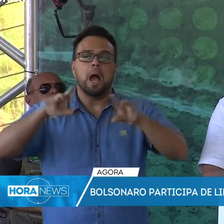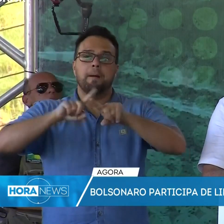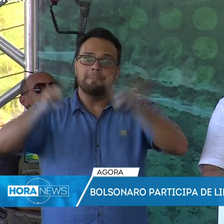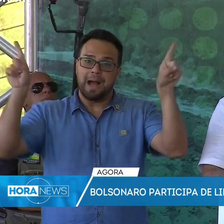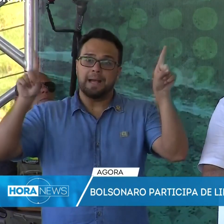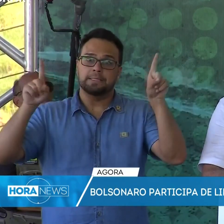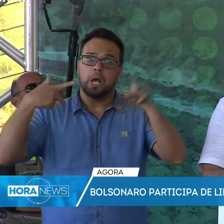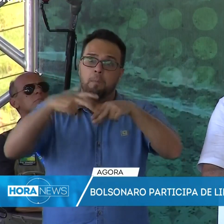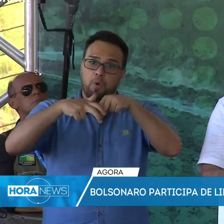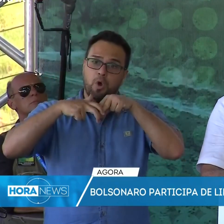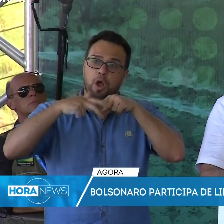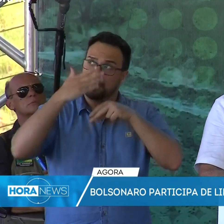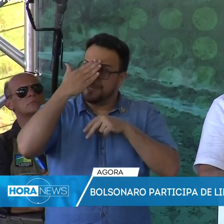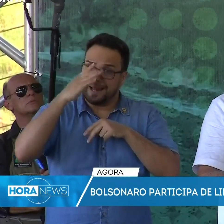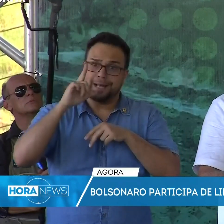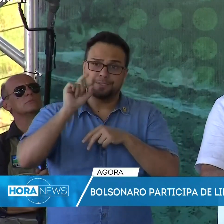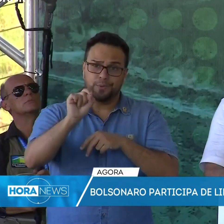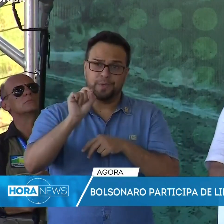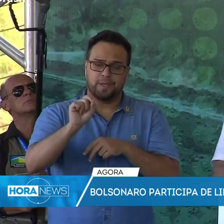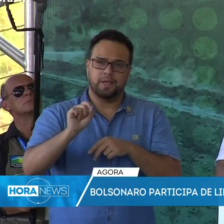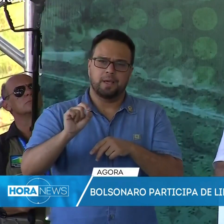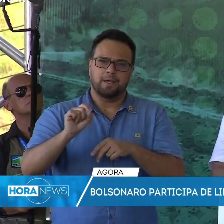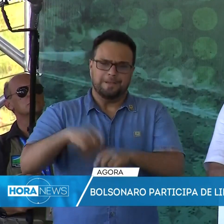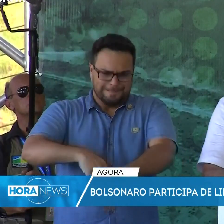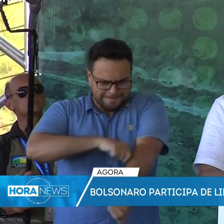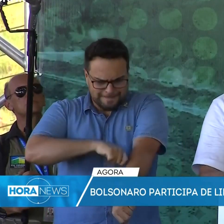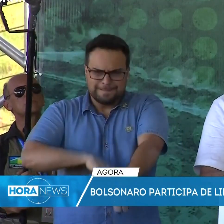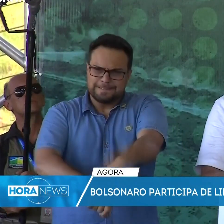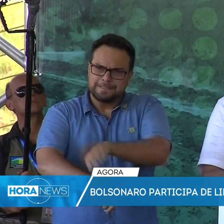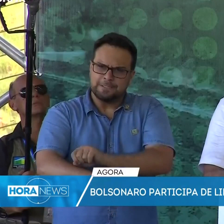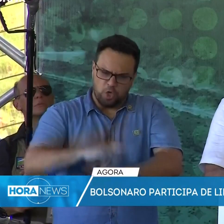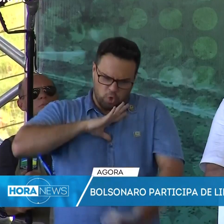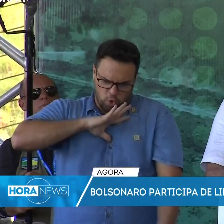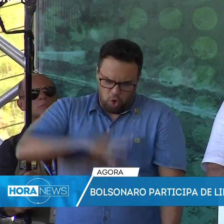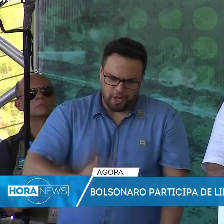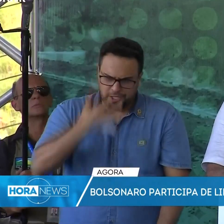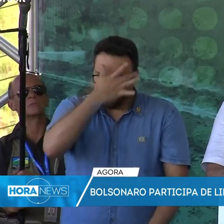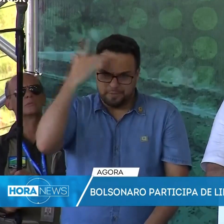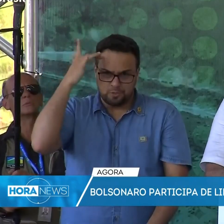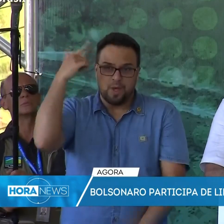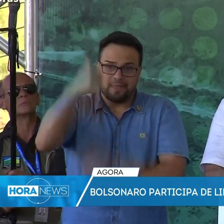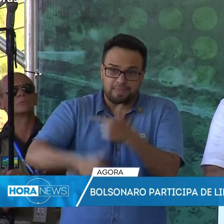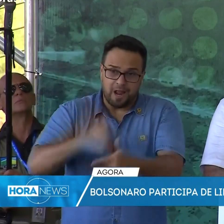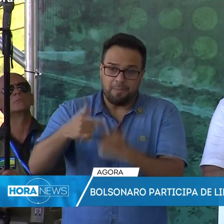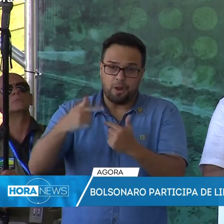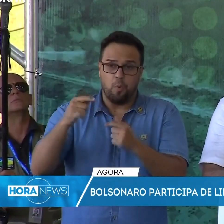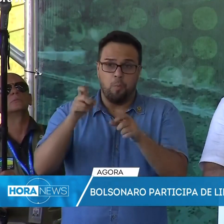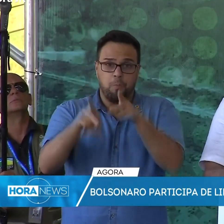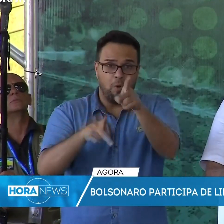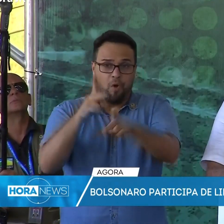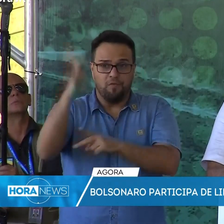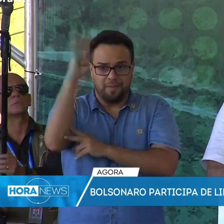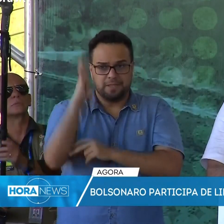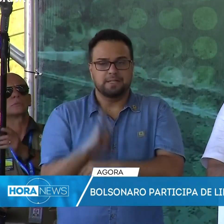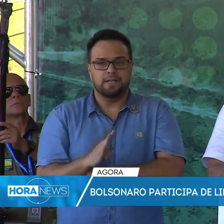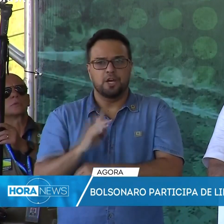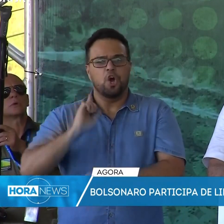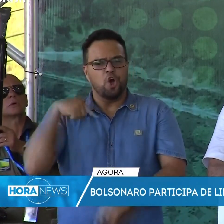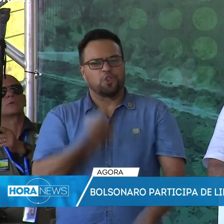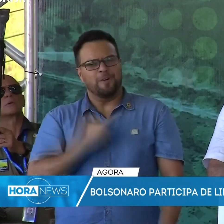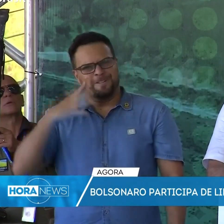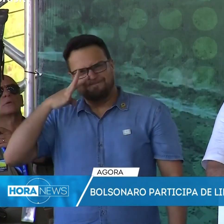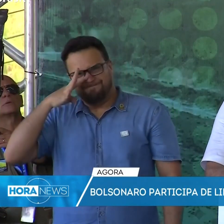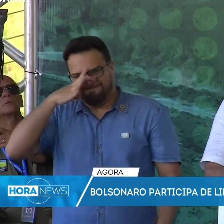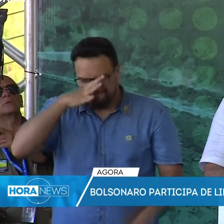garra, à determinação e à coragem do trabalhador brasileiro, estamos resistindo.